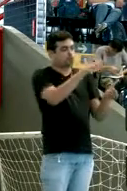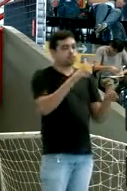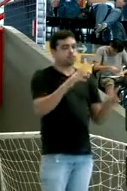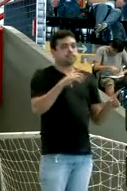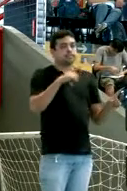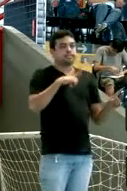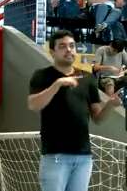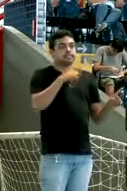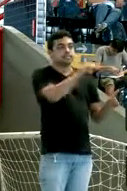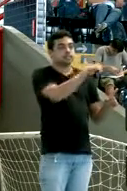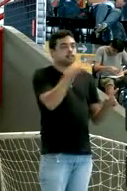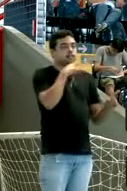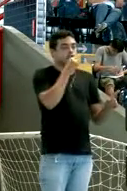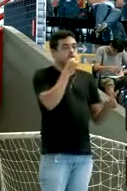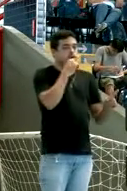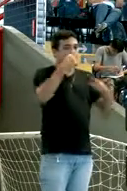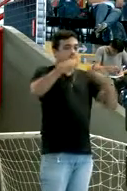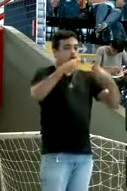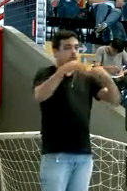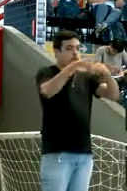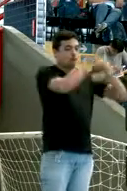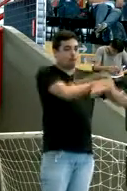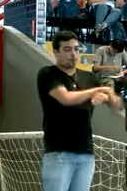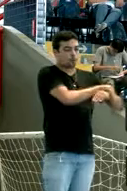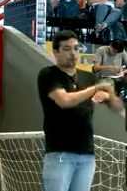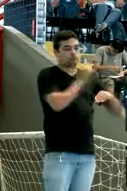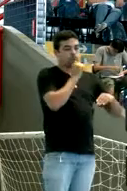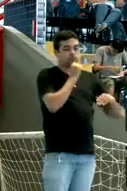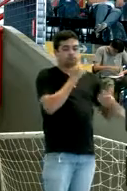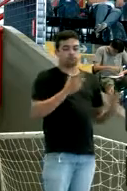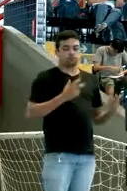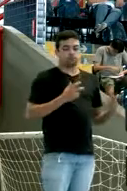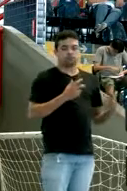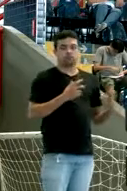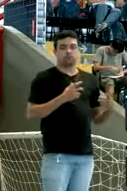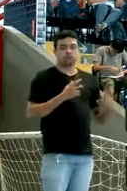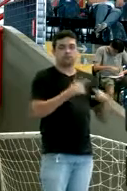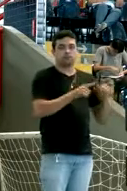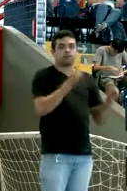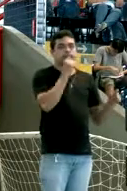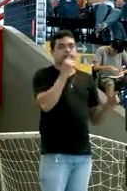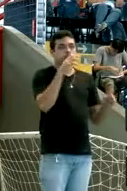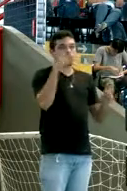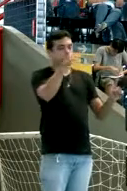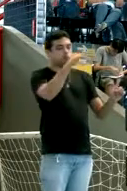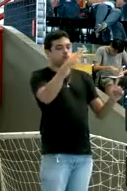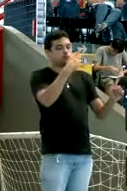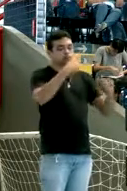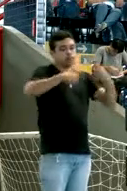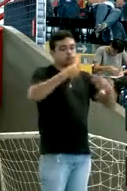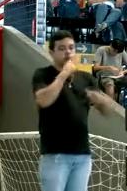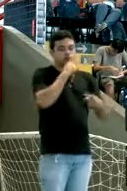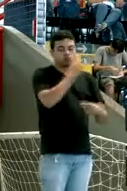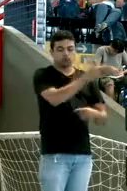se omitido politicamente, tá certo? Se omitido, mas talvez não influência política.